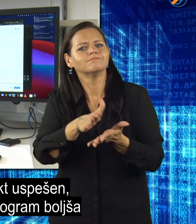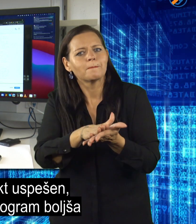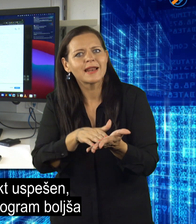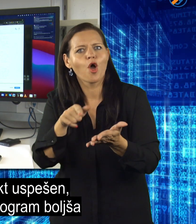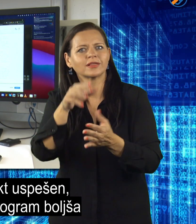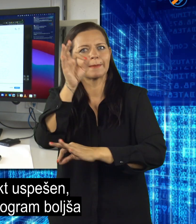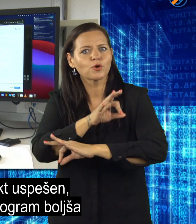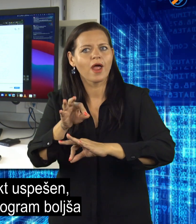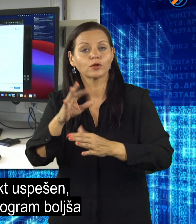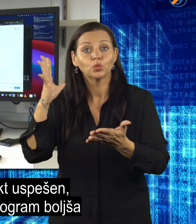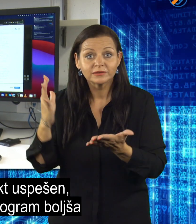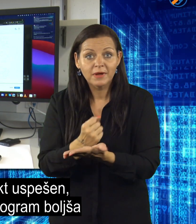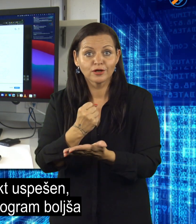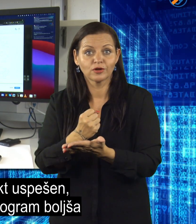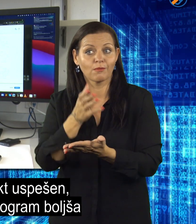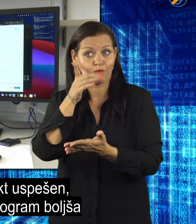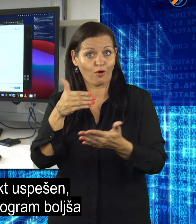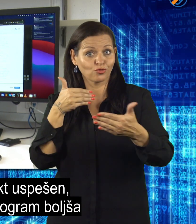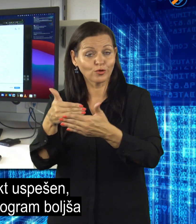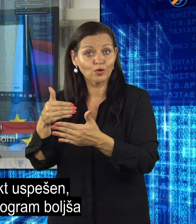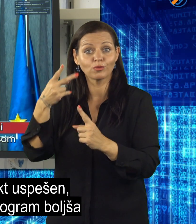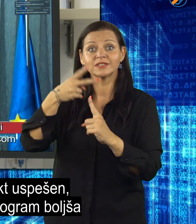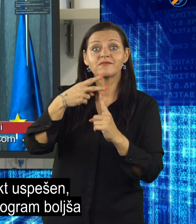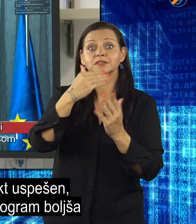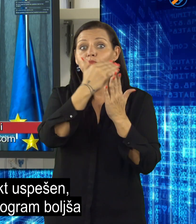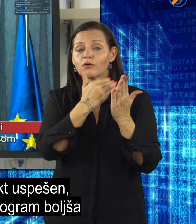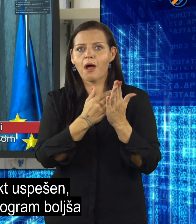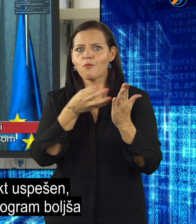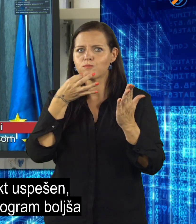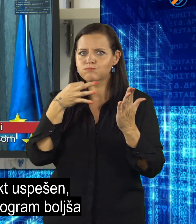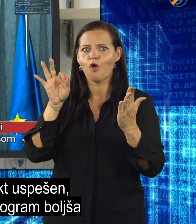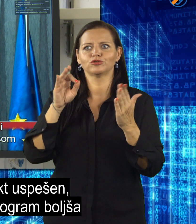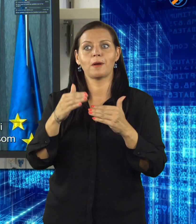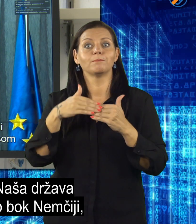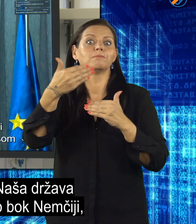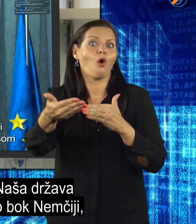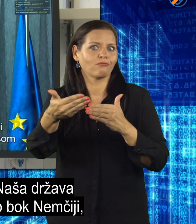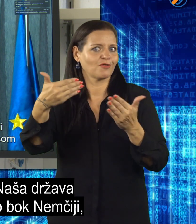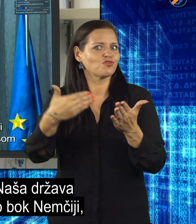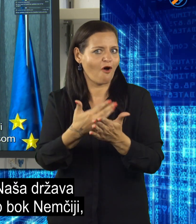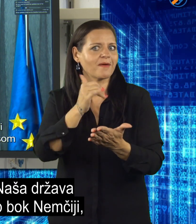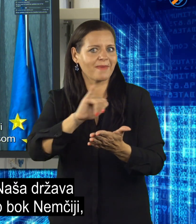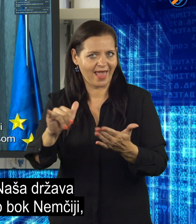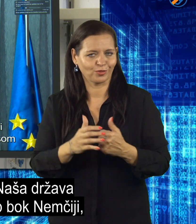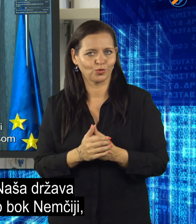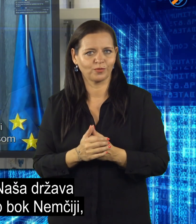Če bo pilotni projekt uspešen, bo dostopnost TV programov boljša že po novem letu.